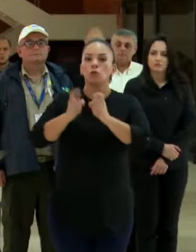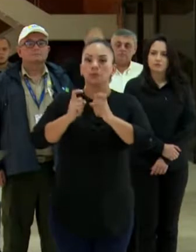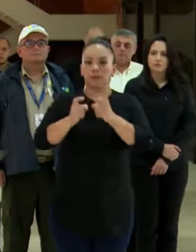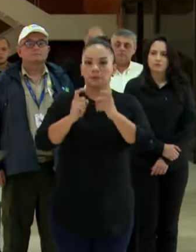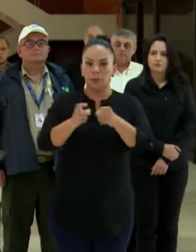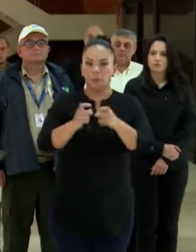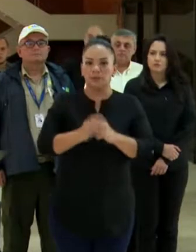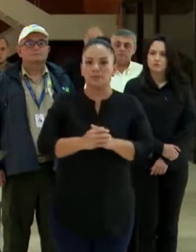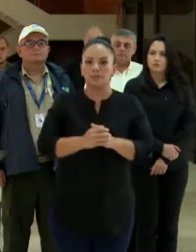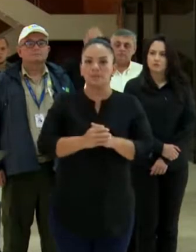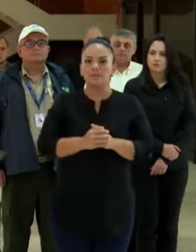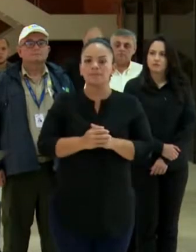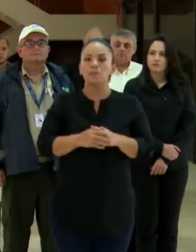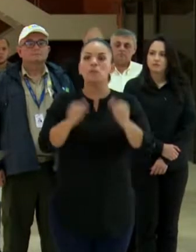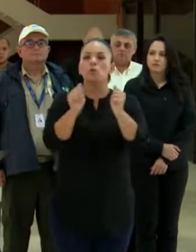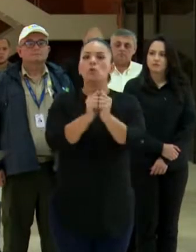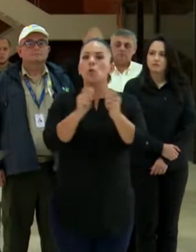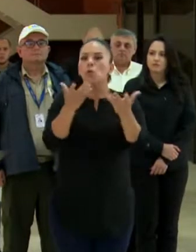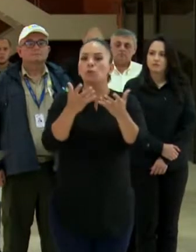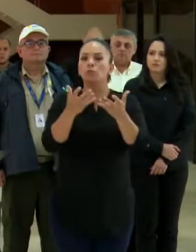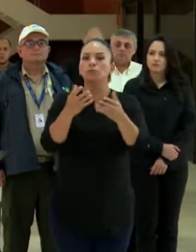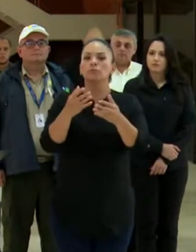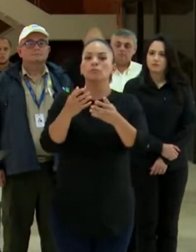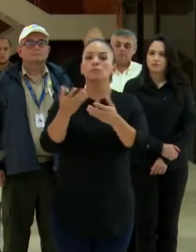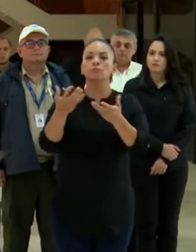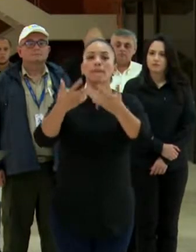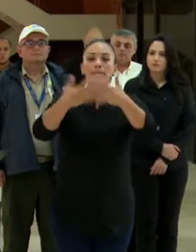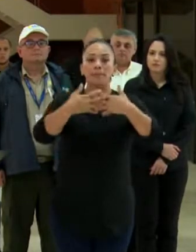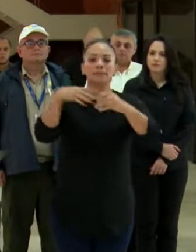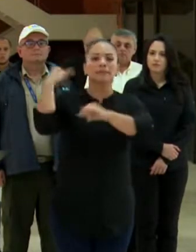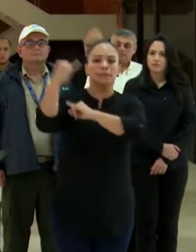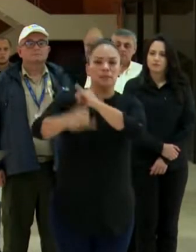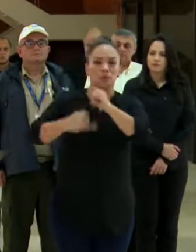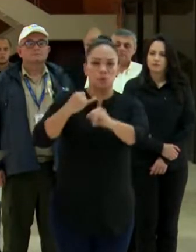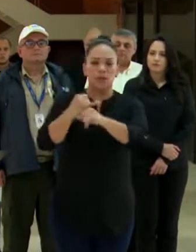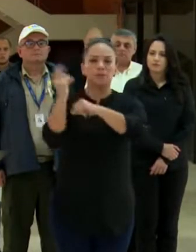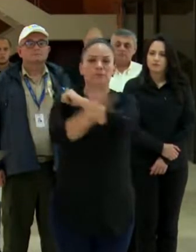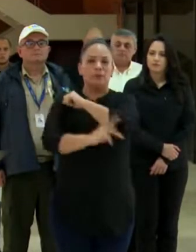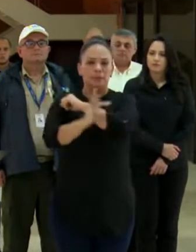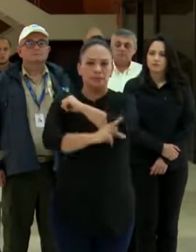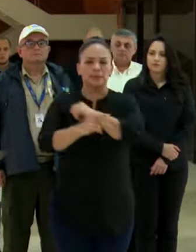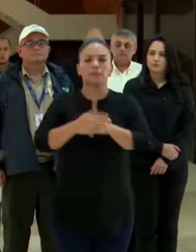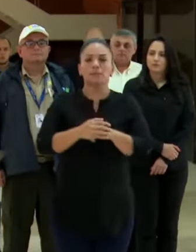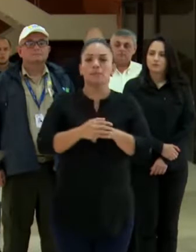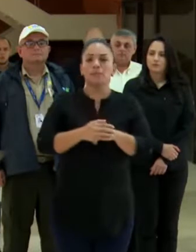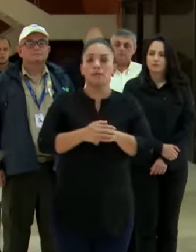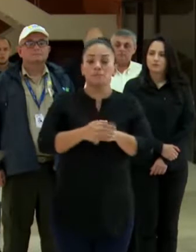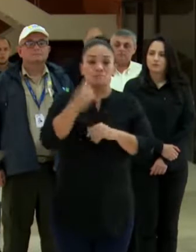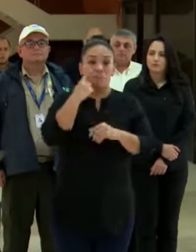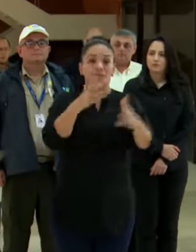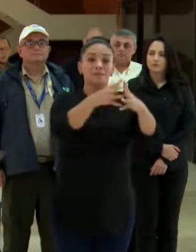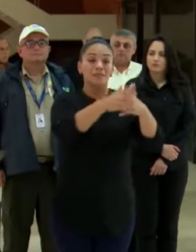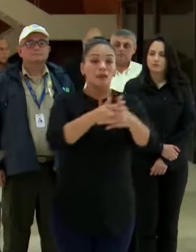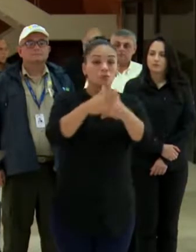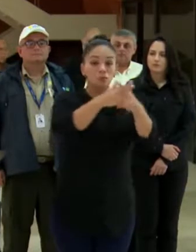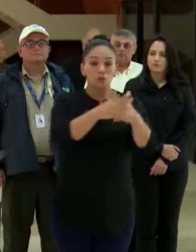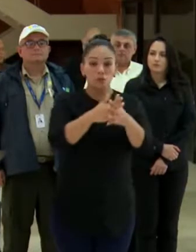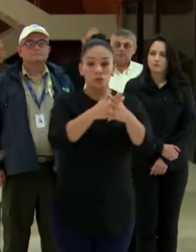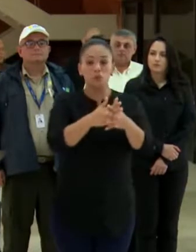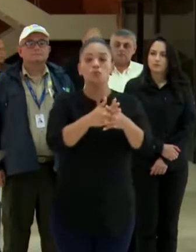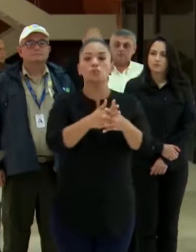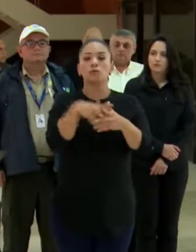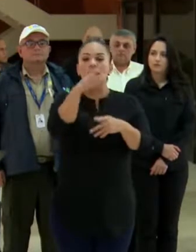con nuestros socios internacionales. Los Estados Unidos ya está